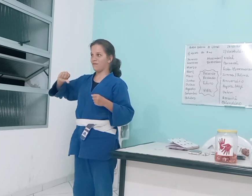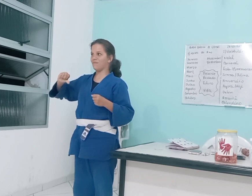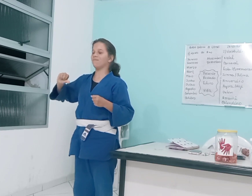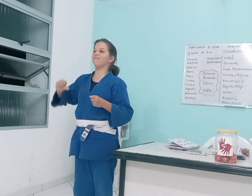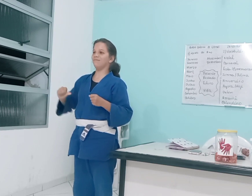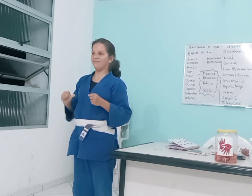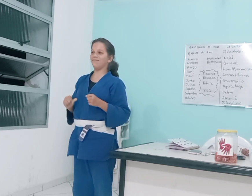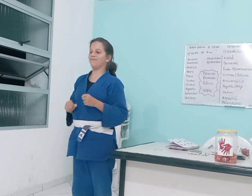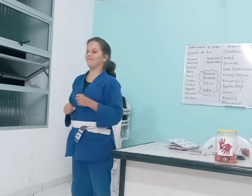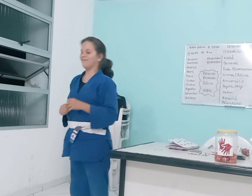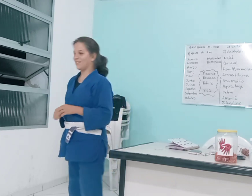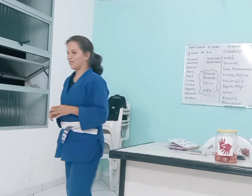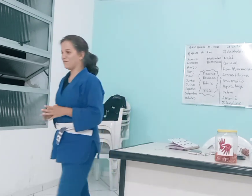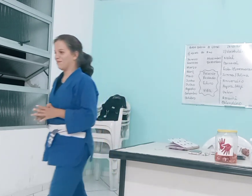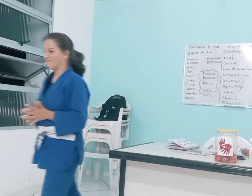2009.